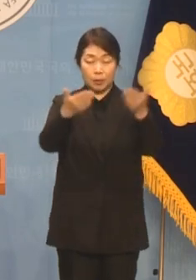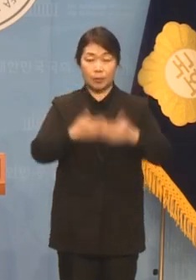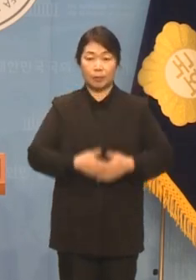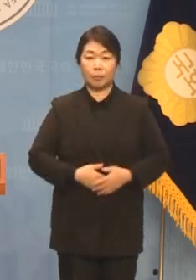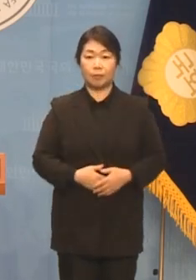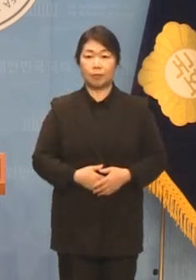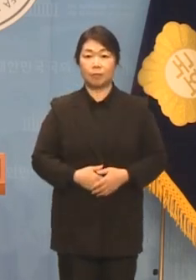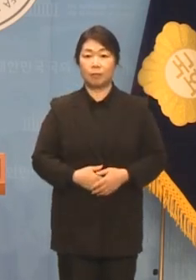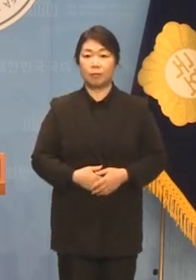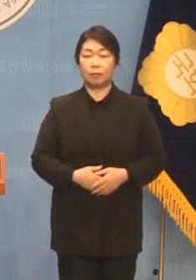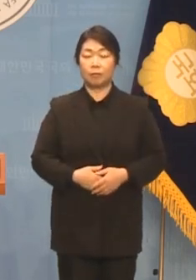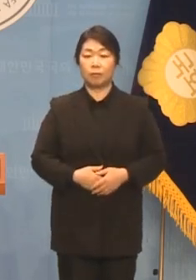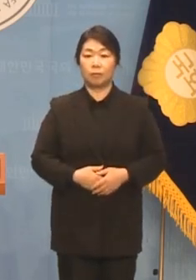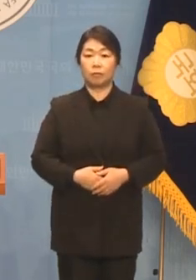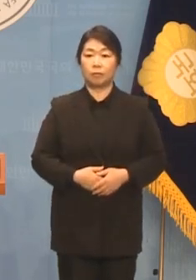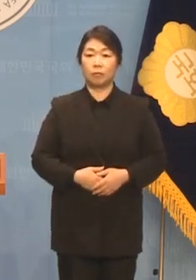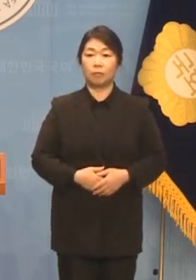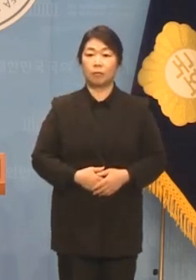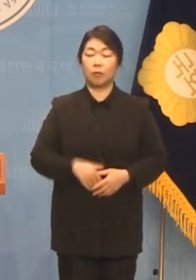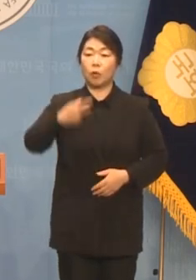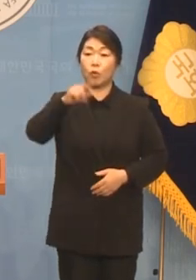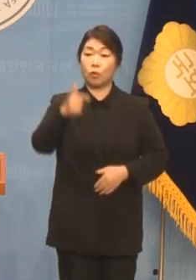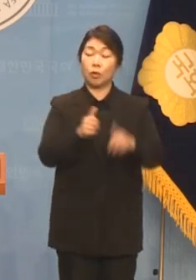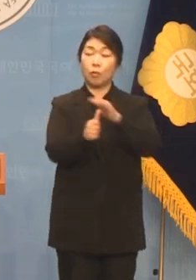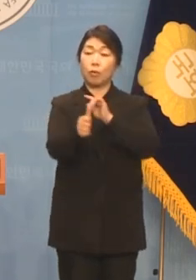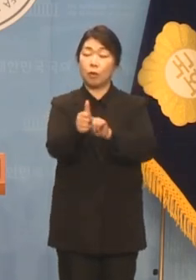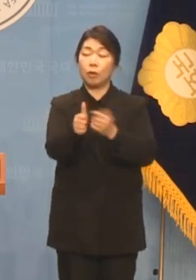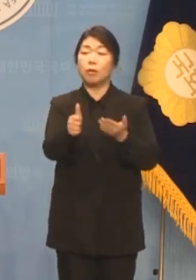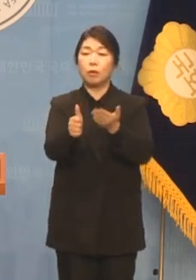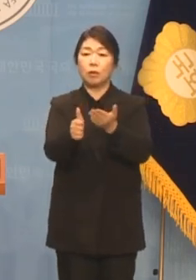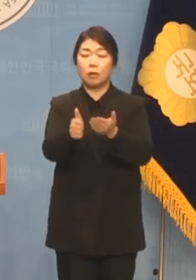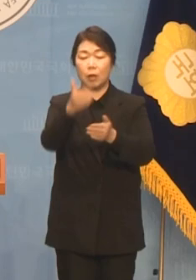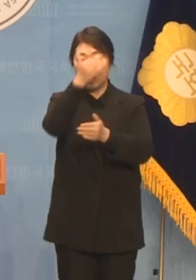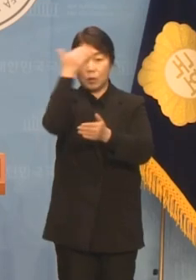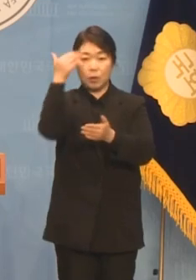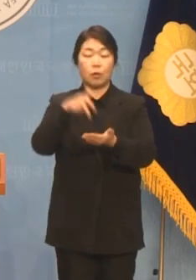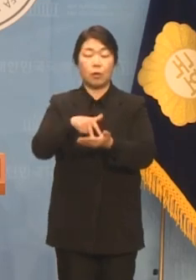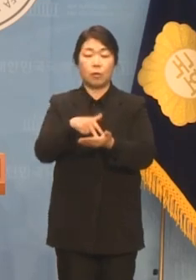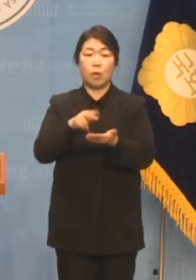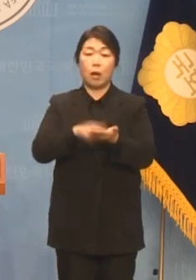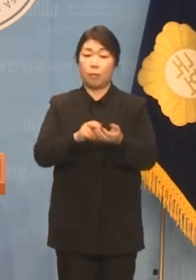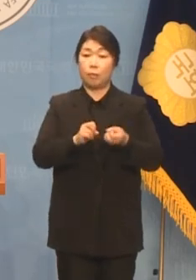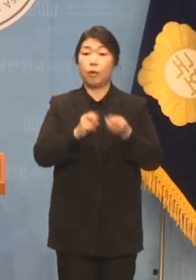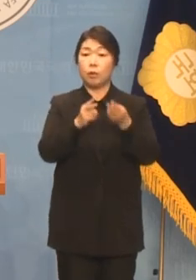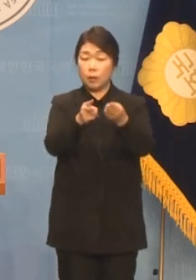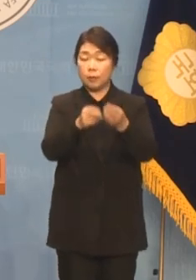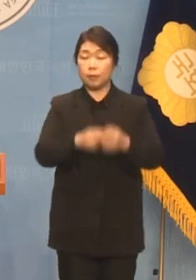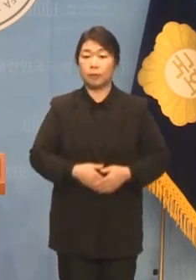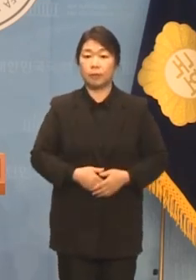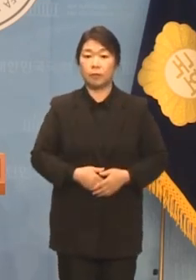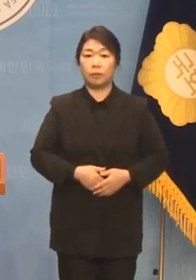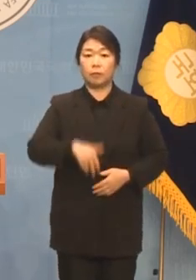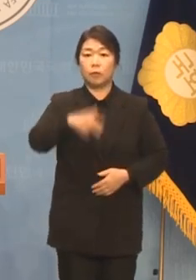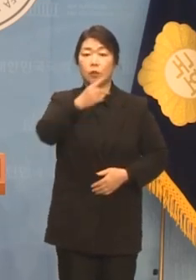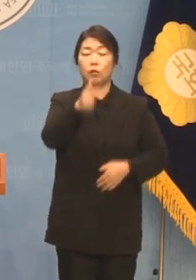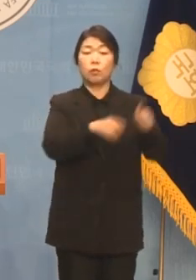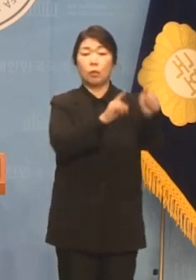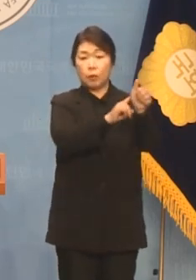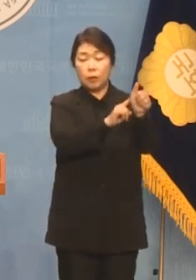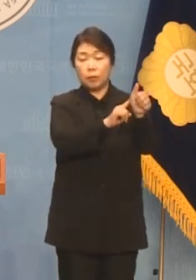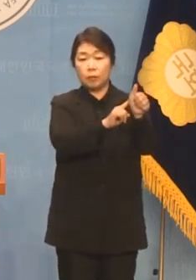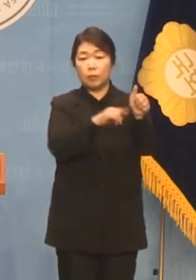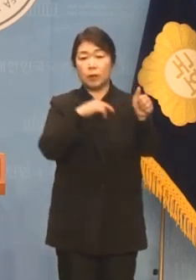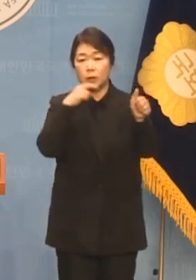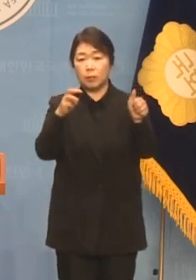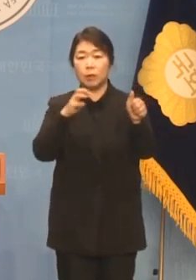시작하겠습니다 조국 대표님께 드리는 청년의 편지 조국 대표님 2030